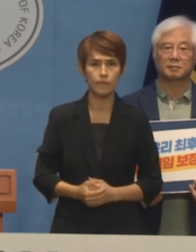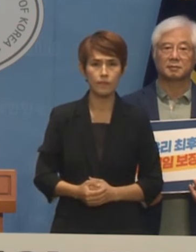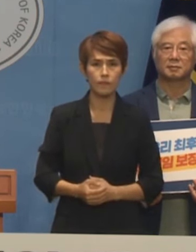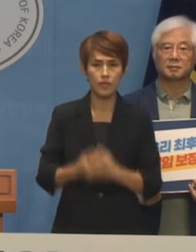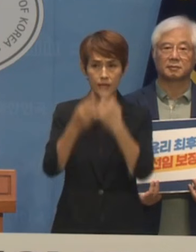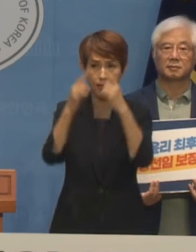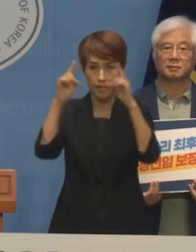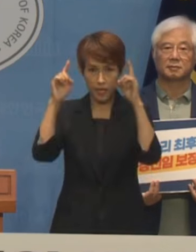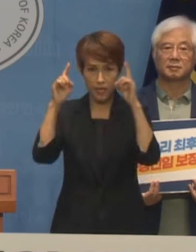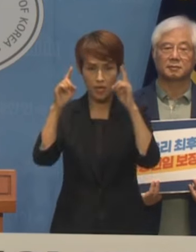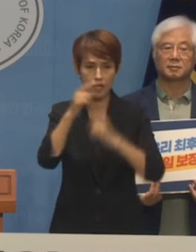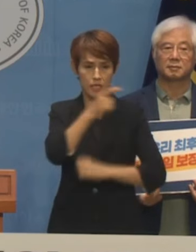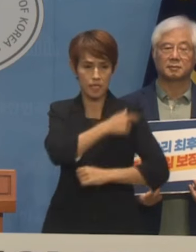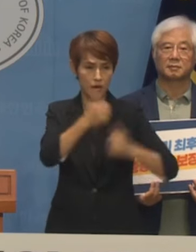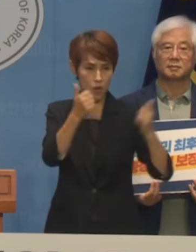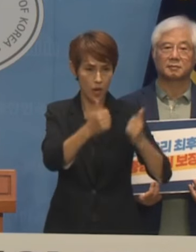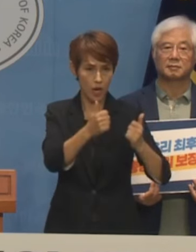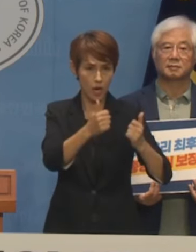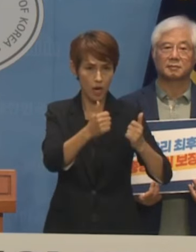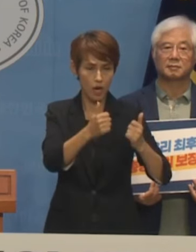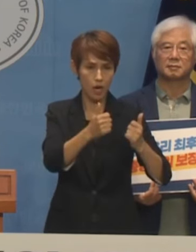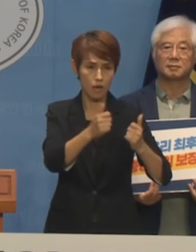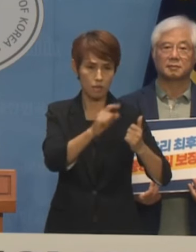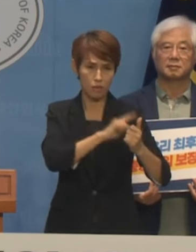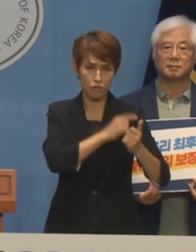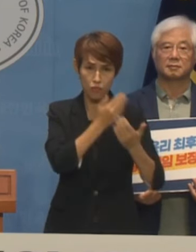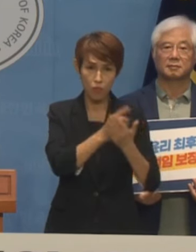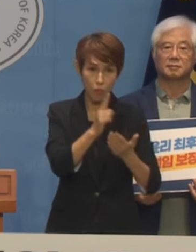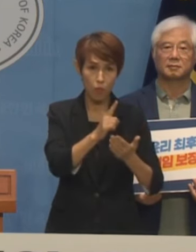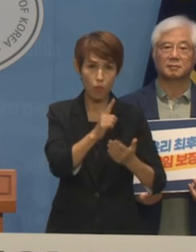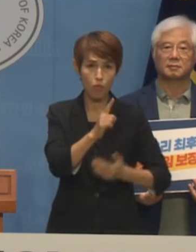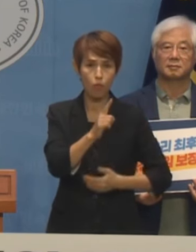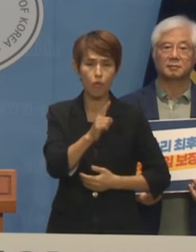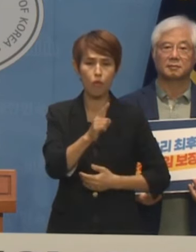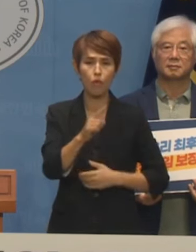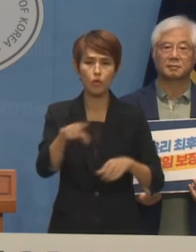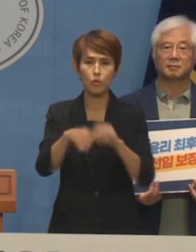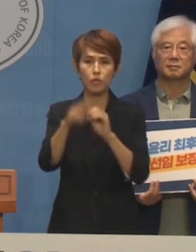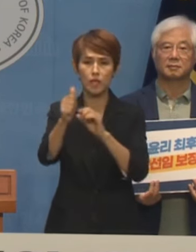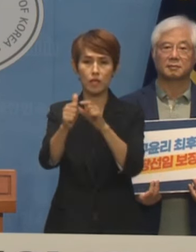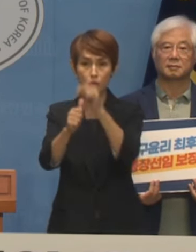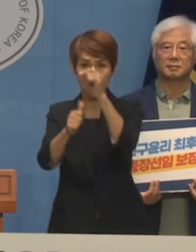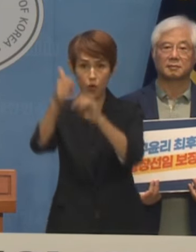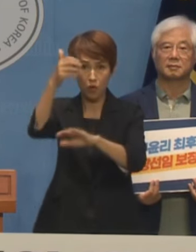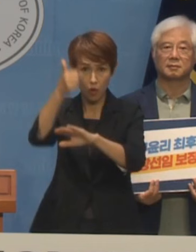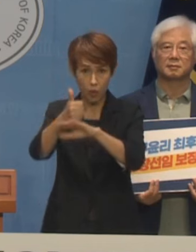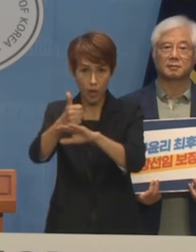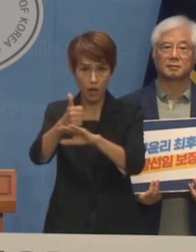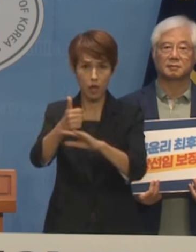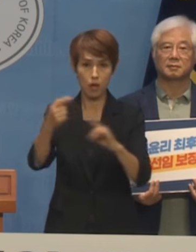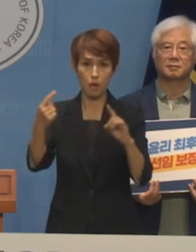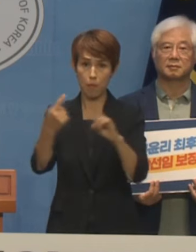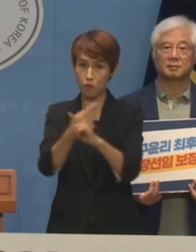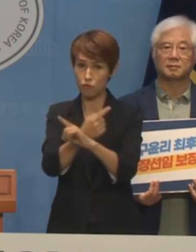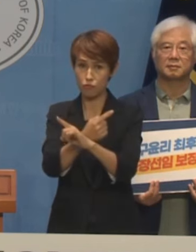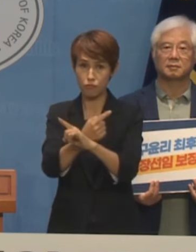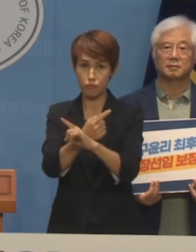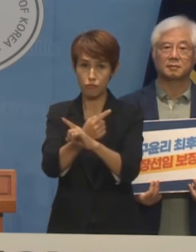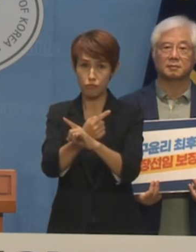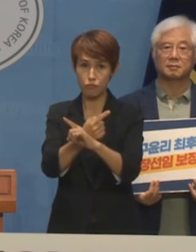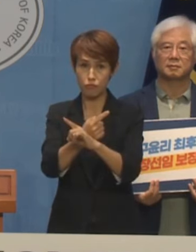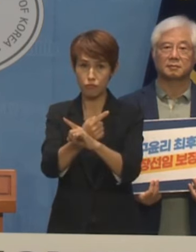숙명학원 이사회가 견지해야 할 가장 우선적인 원칙은 바로 총장 선거 결과를 바꿀 그 어떠한